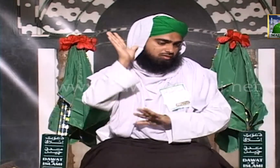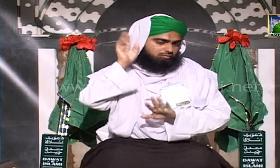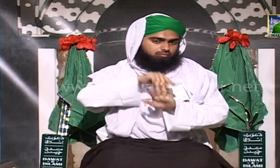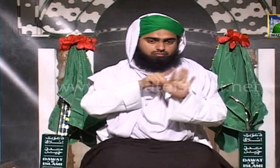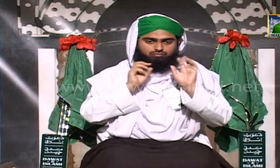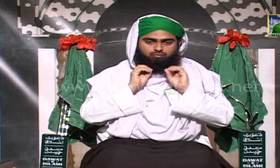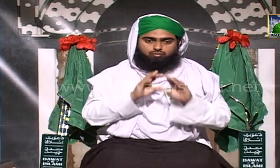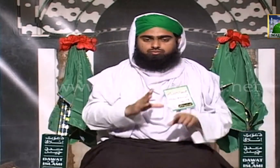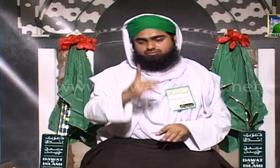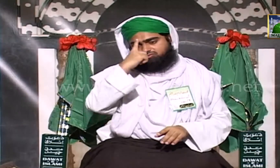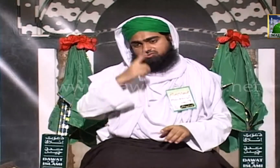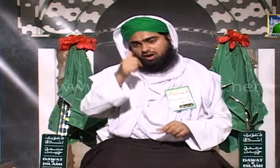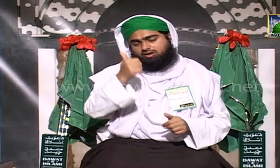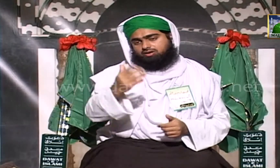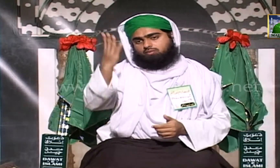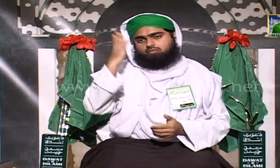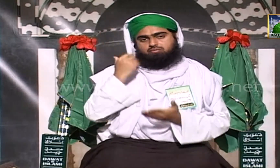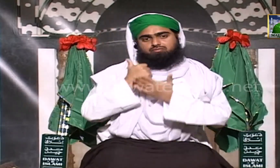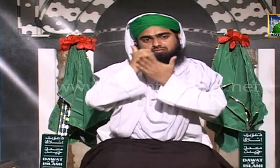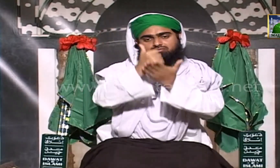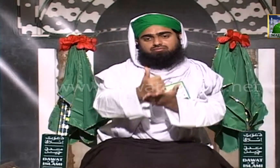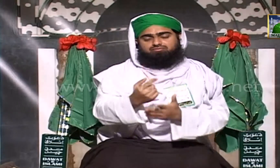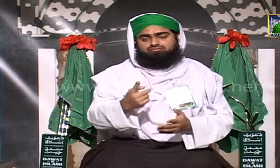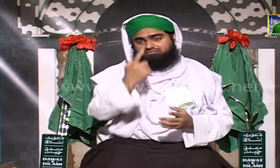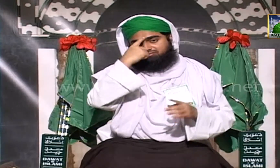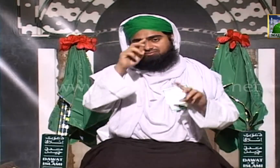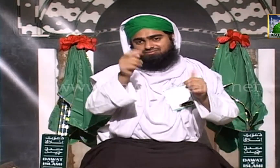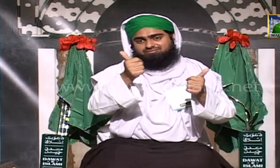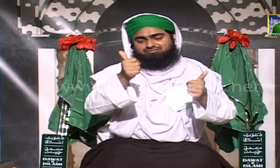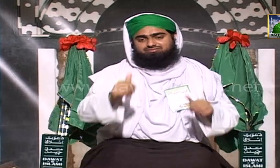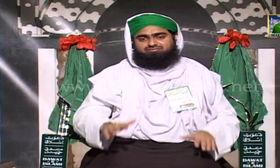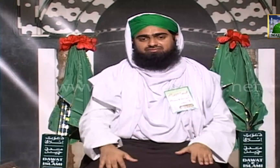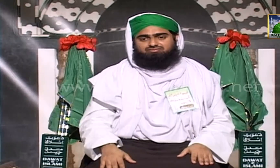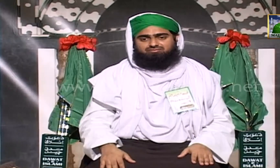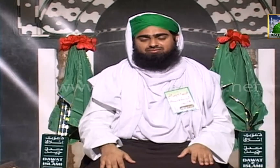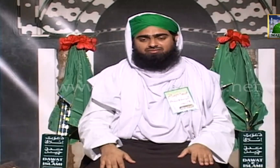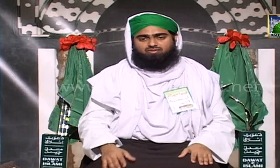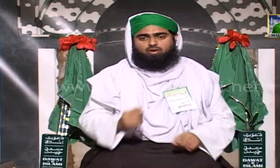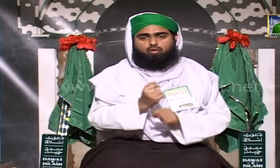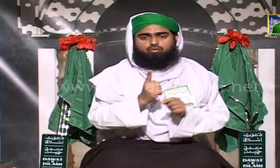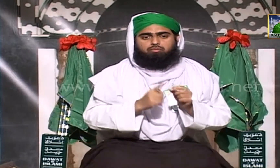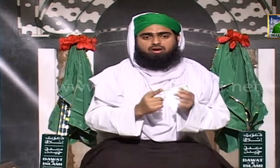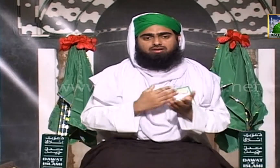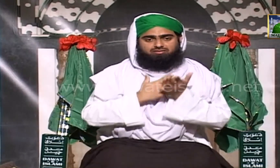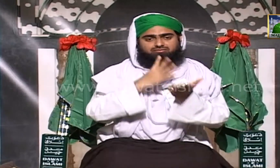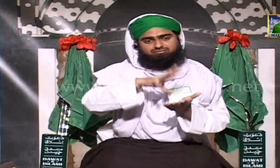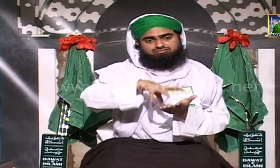کا بیڑا پار ہو جائے. انشاءاللہ عز و جل غوث پاک کی بارگاہ میں بھی یہ تحفہ آپ کا مقبول ہوگا انشاءاللہ